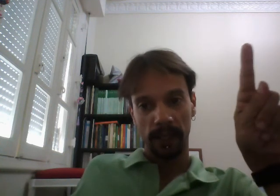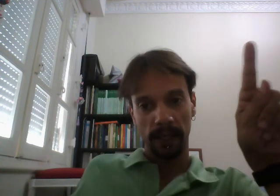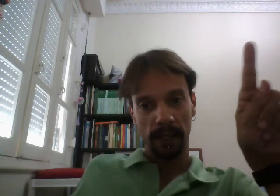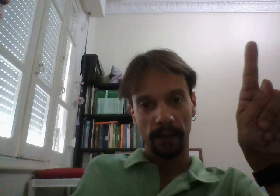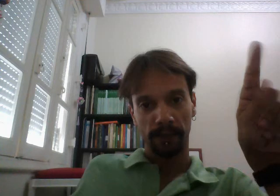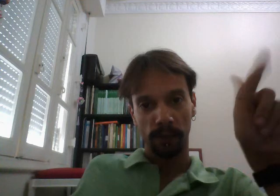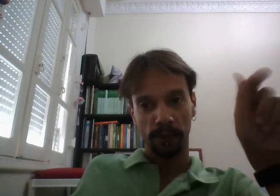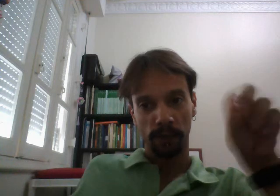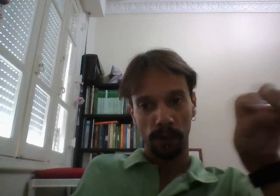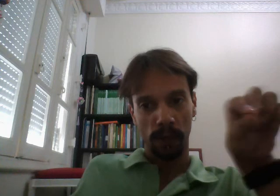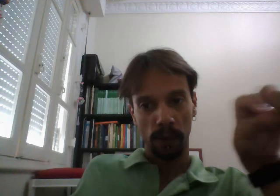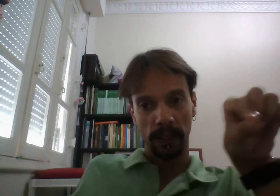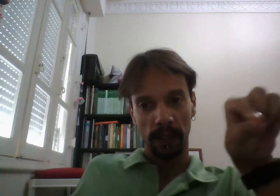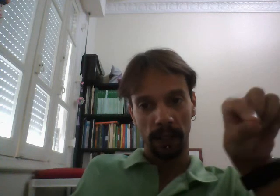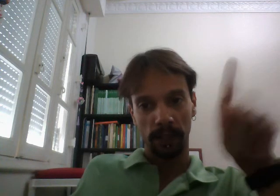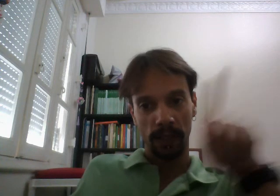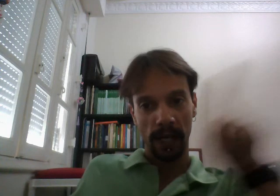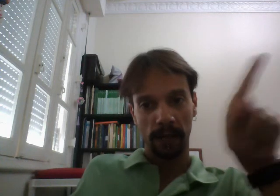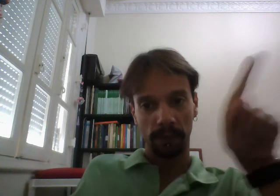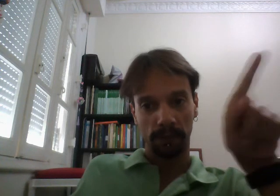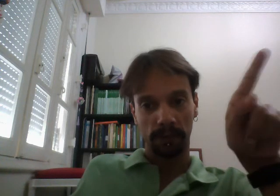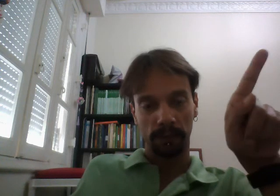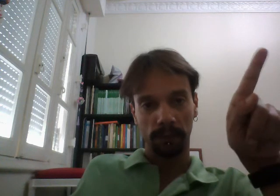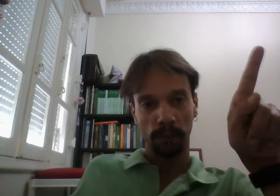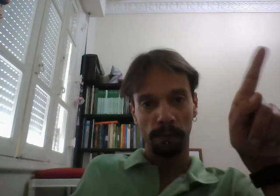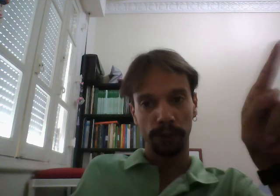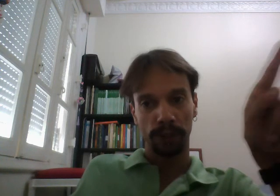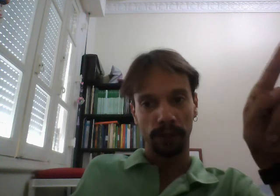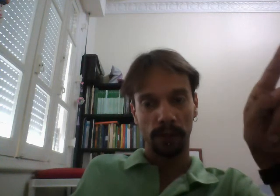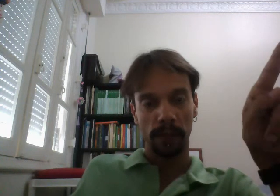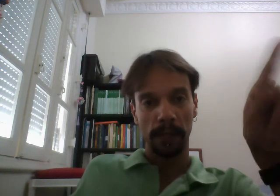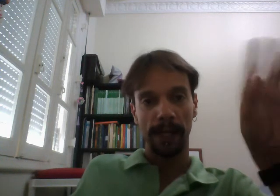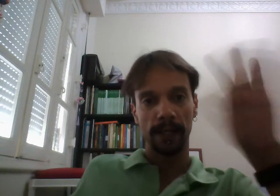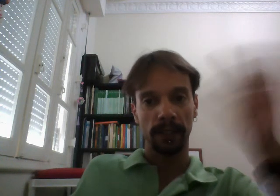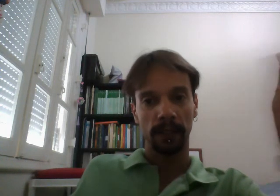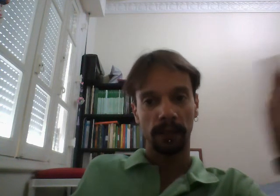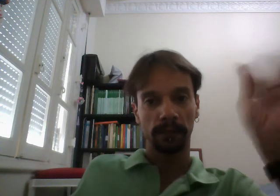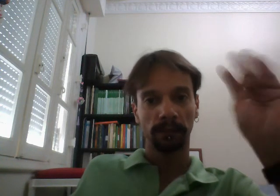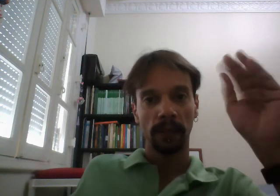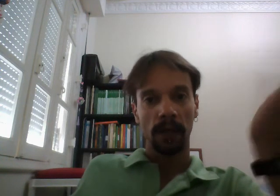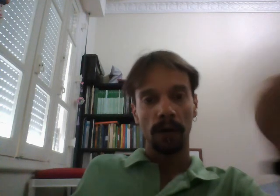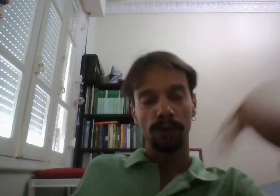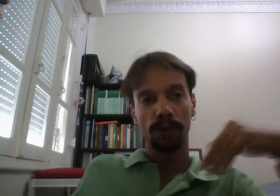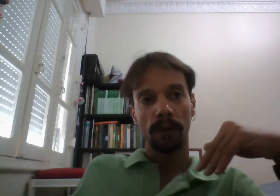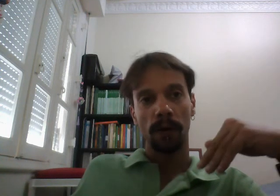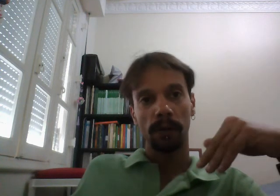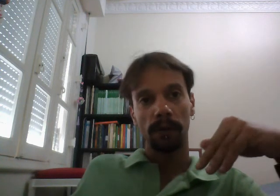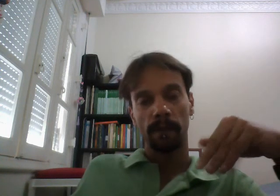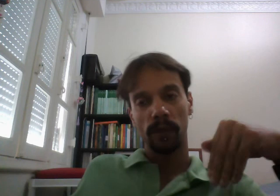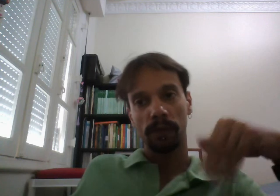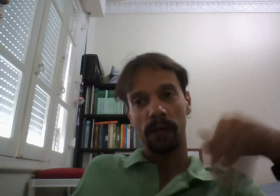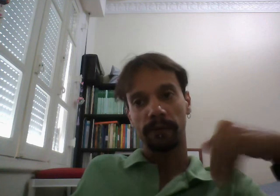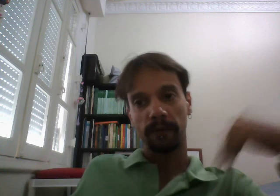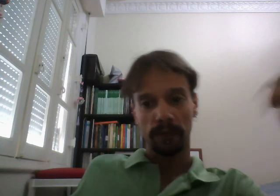que está aí, eu vou colocar o link, né, direto no post com a imagem, então ao escutar o